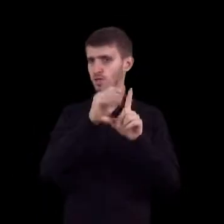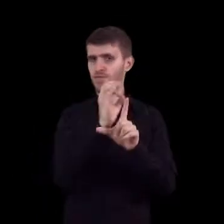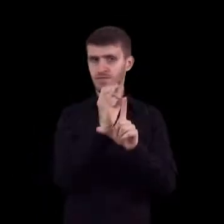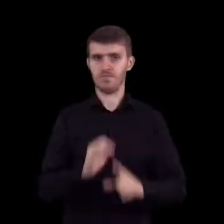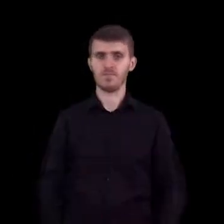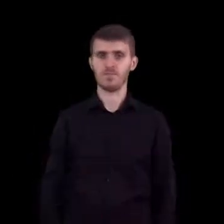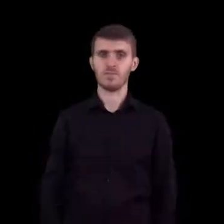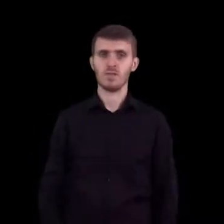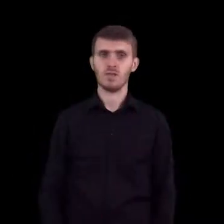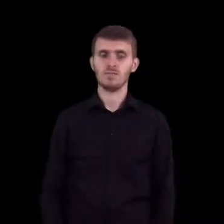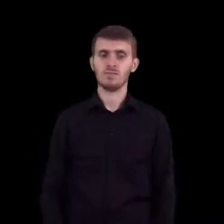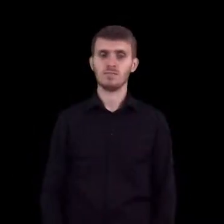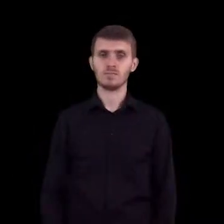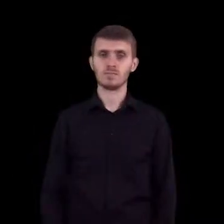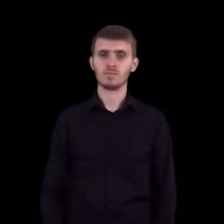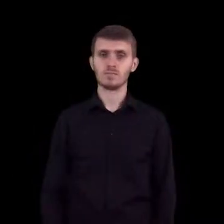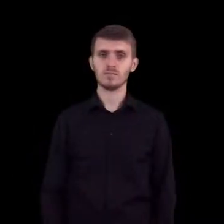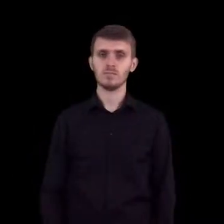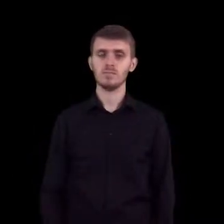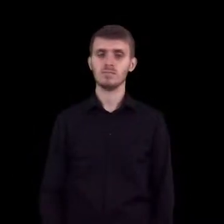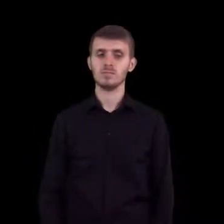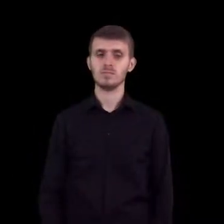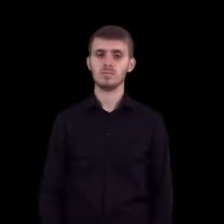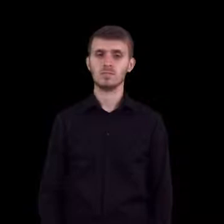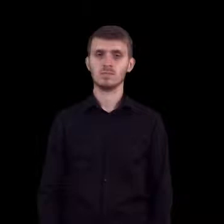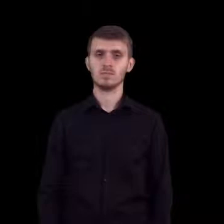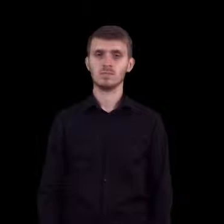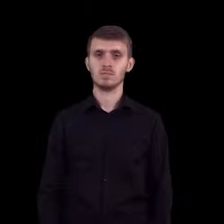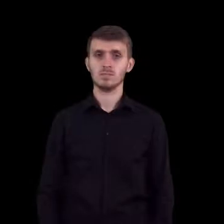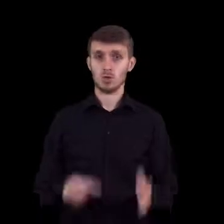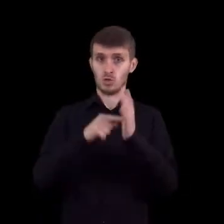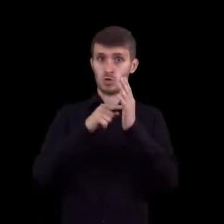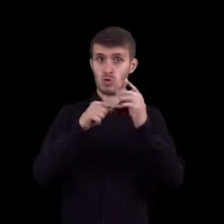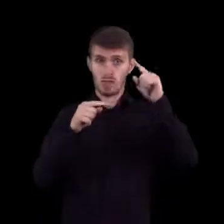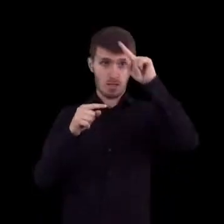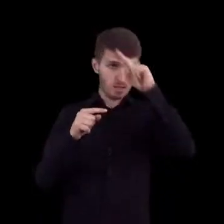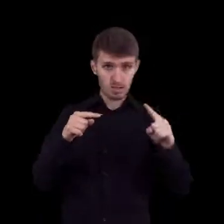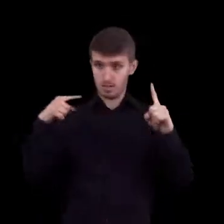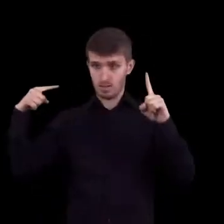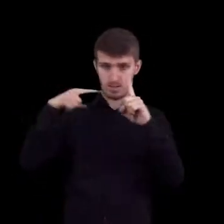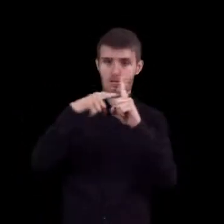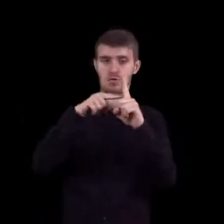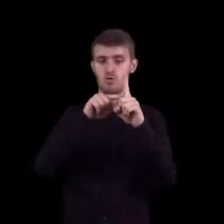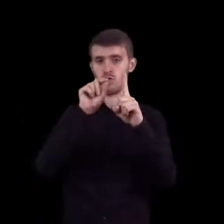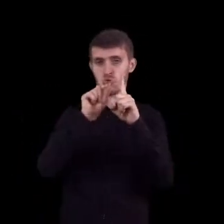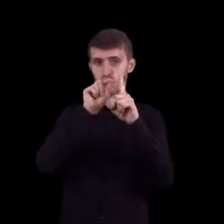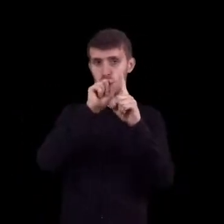Ten wspólny punkt nazywany jest wierzchołkiem kąta. Tutaj mamy wierzchołek